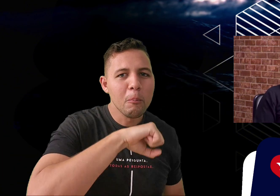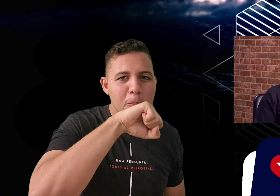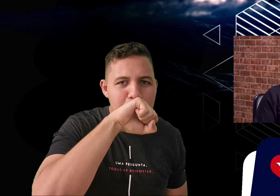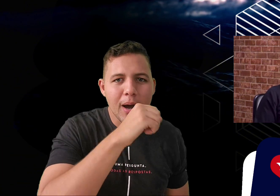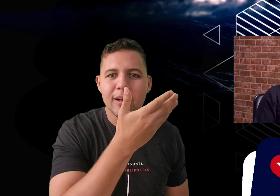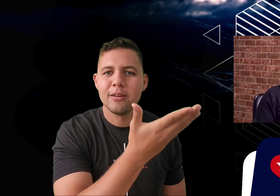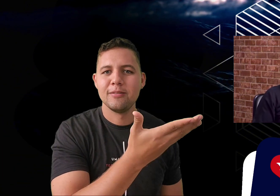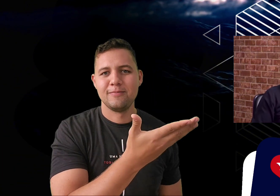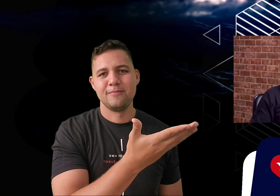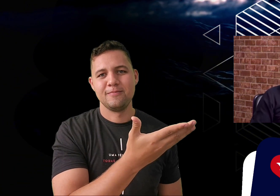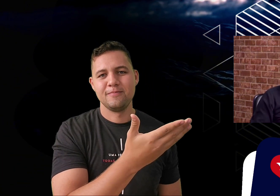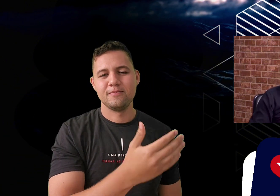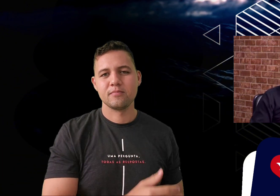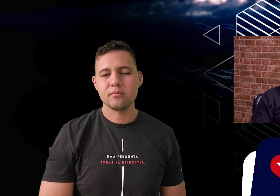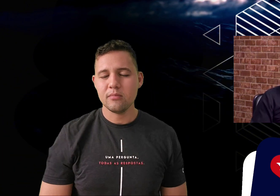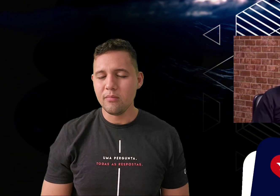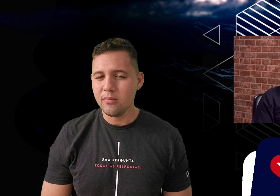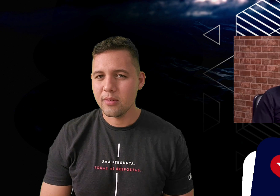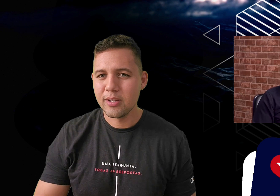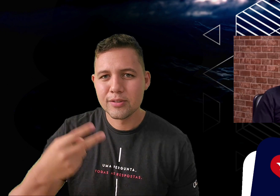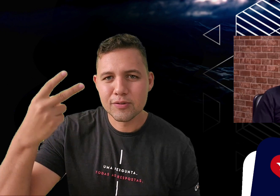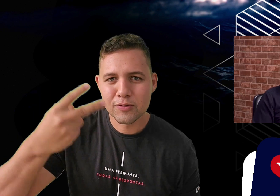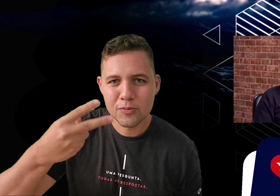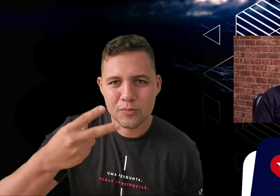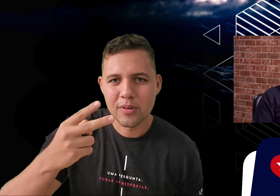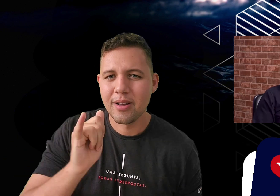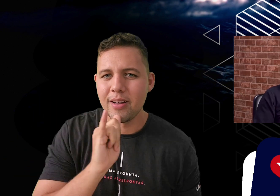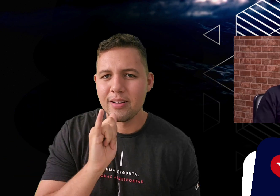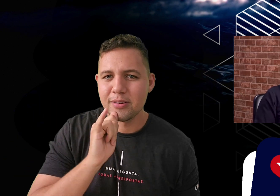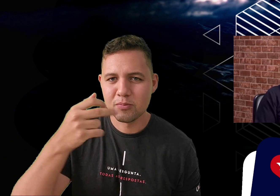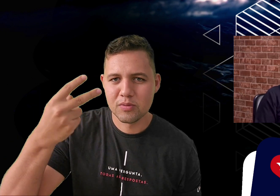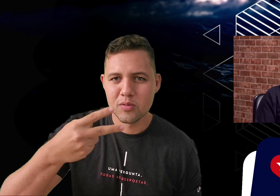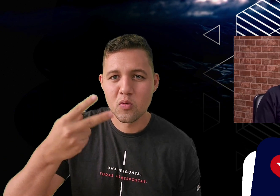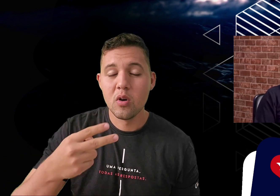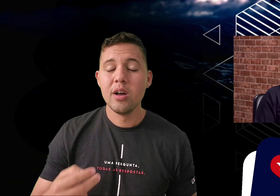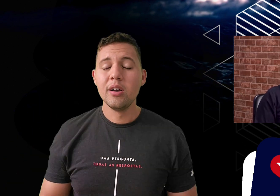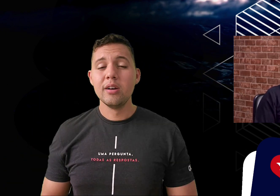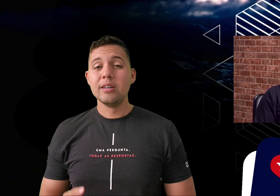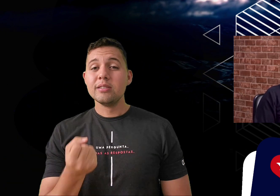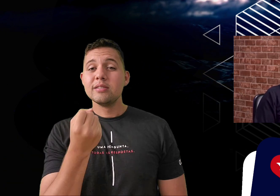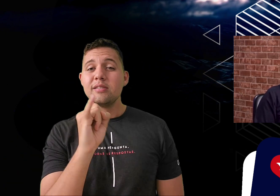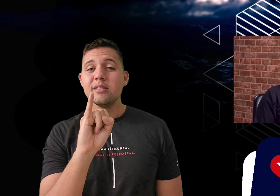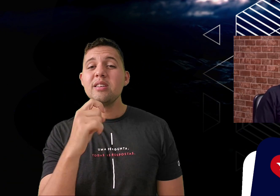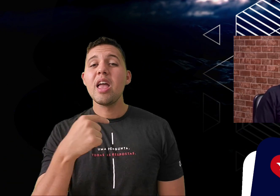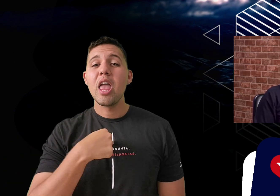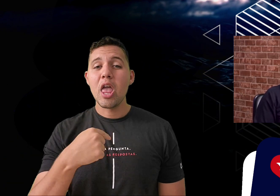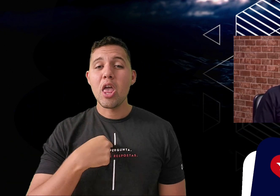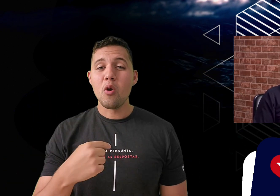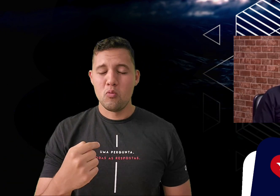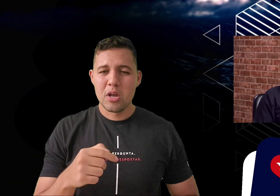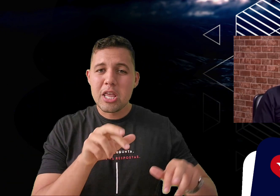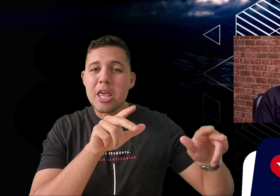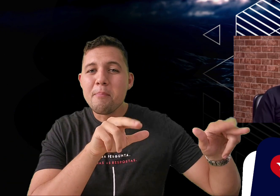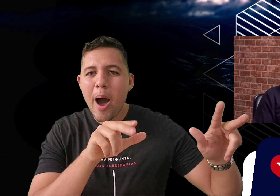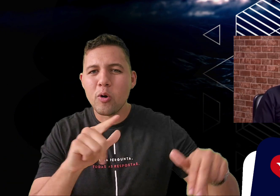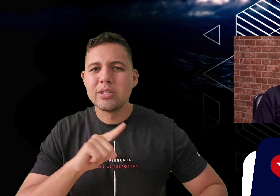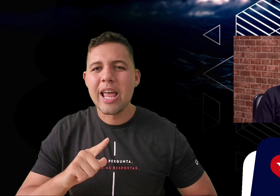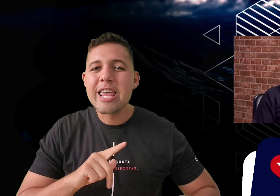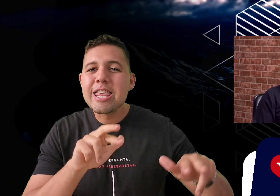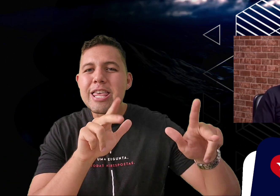Se eu sei o que é lidar com os meus irmãos, eu também sei como é ter um irmão mais